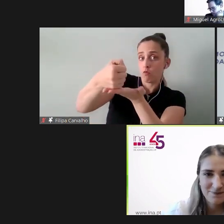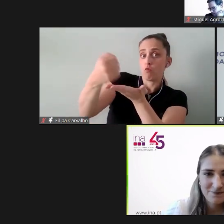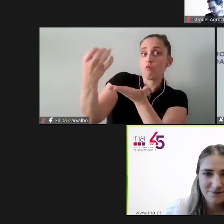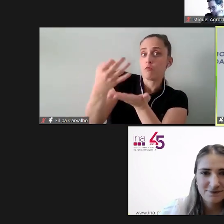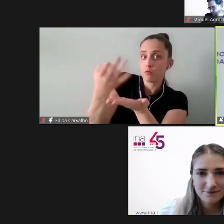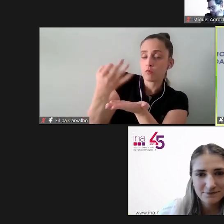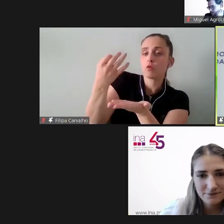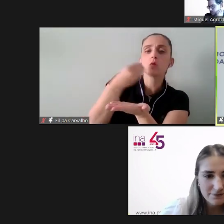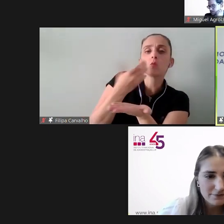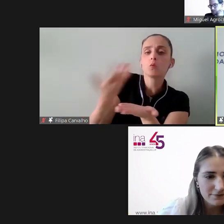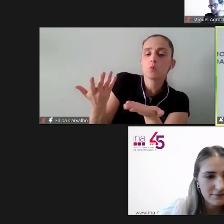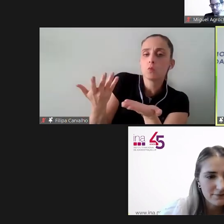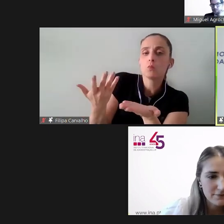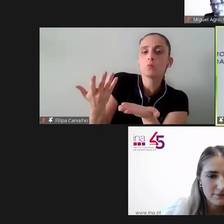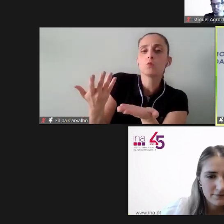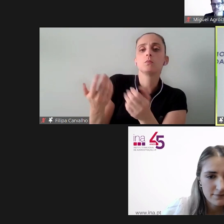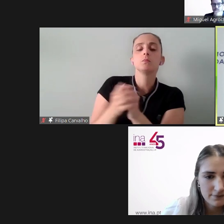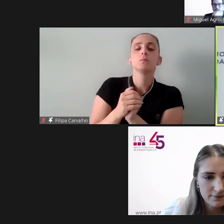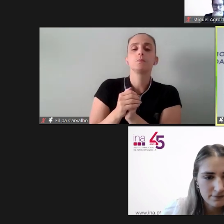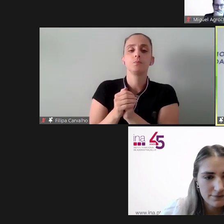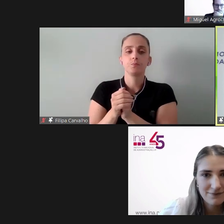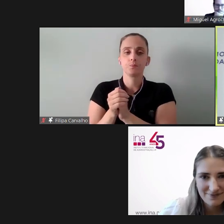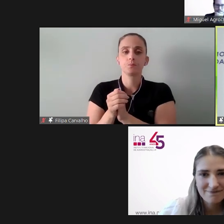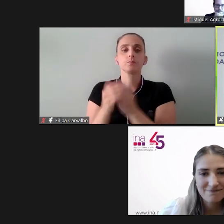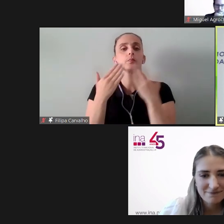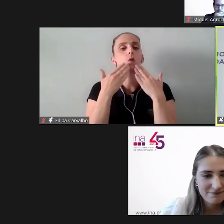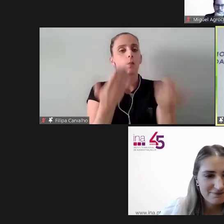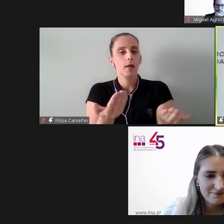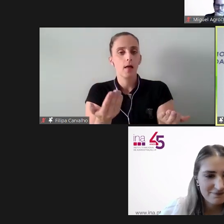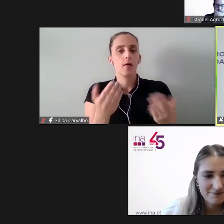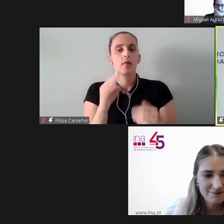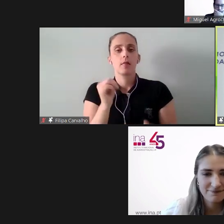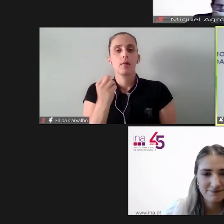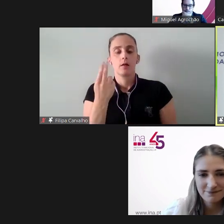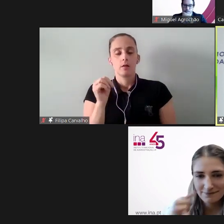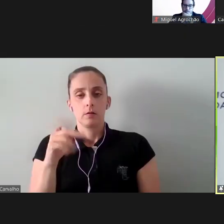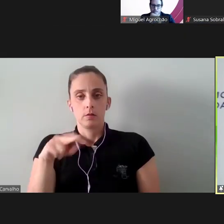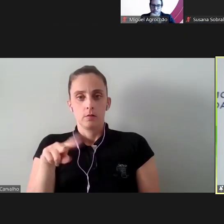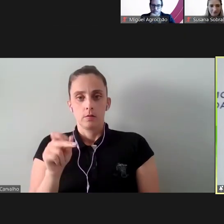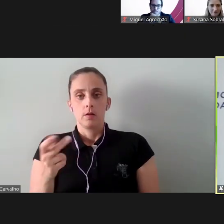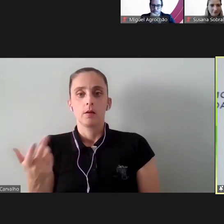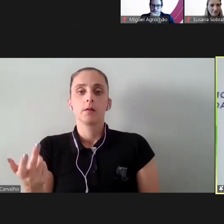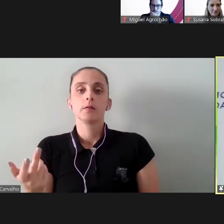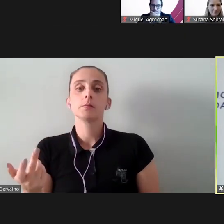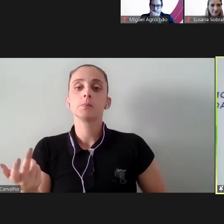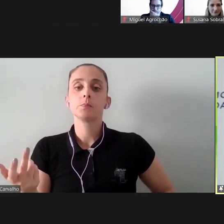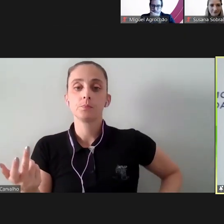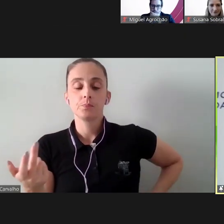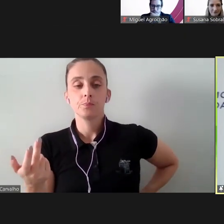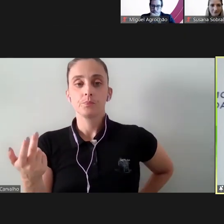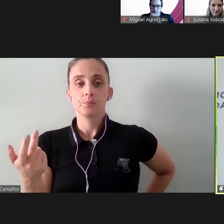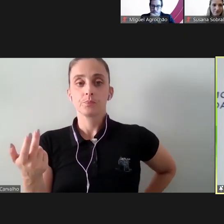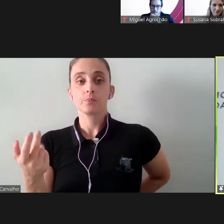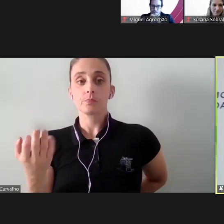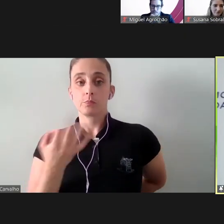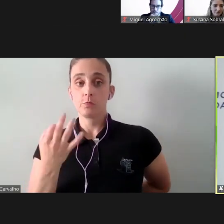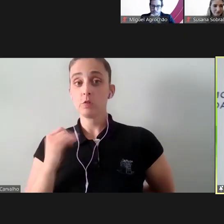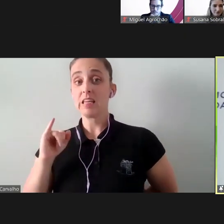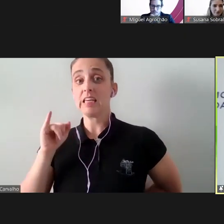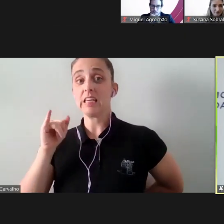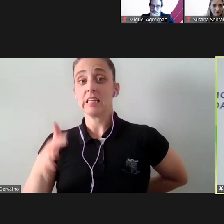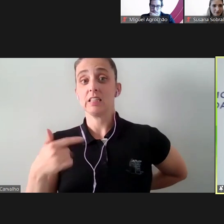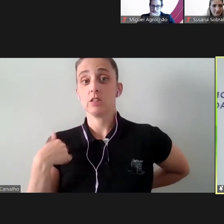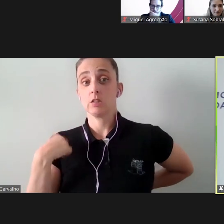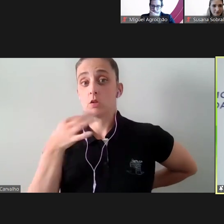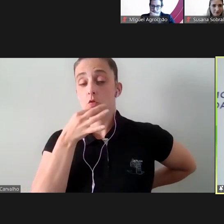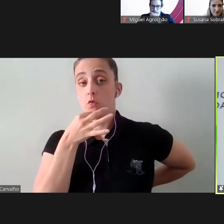caminho? Sim, sim, obrigada, doutora Susana. Bom, como eu fiz uma pequena referência no início, né,